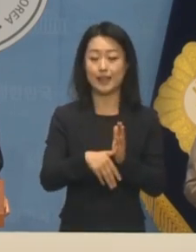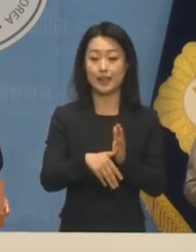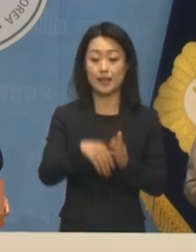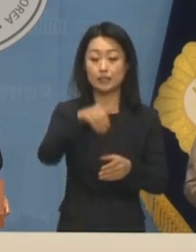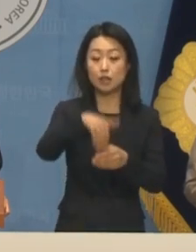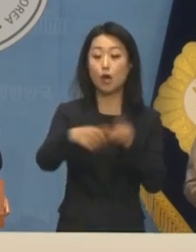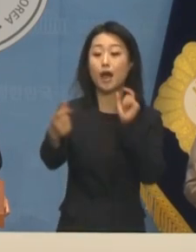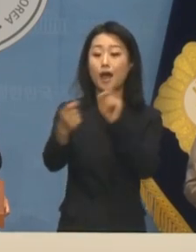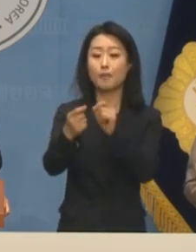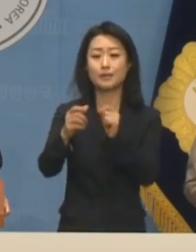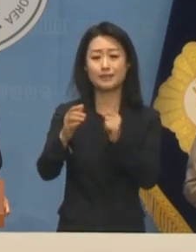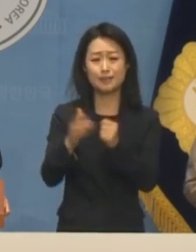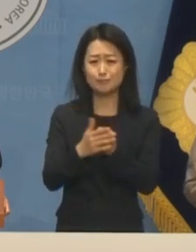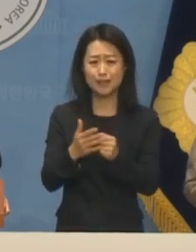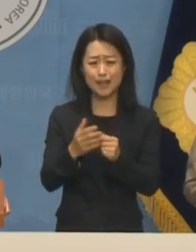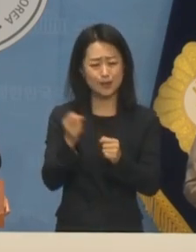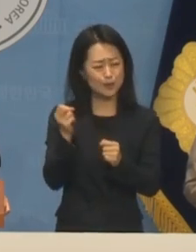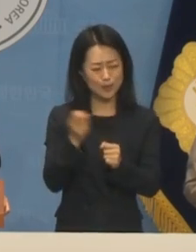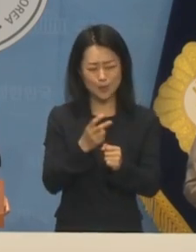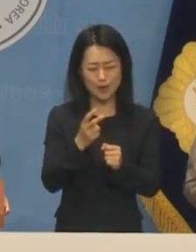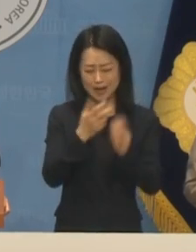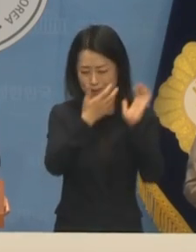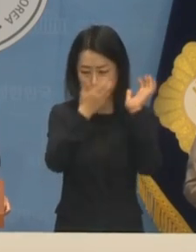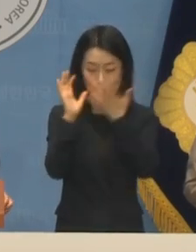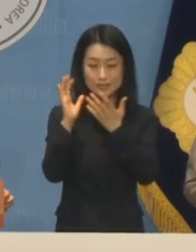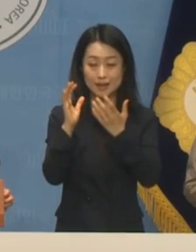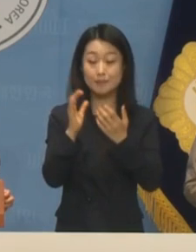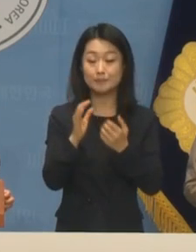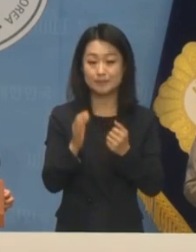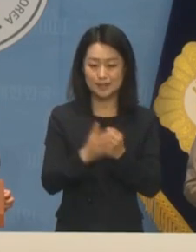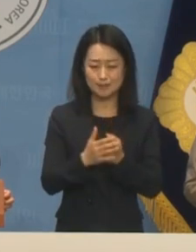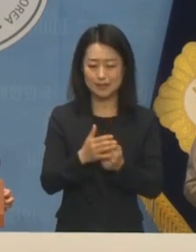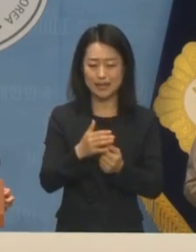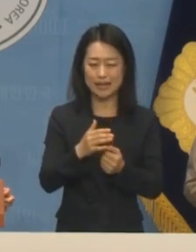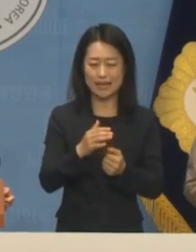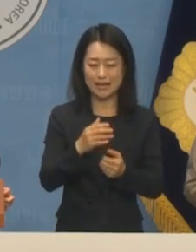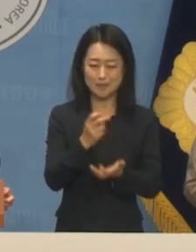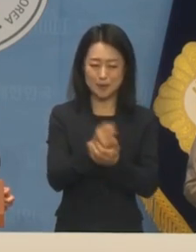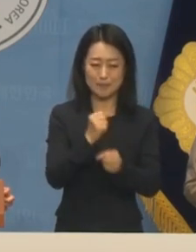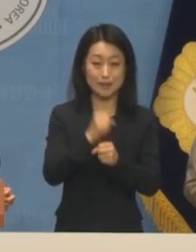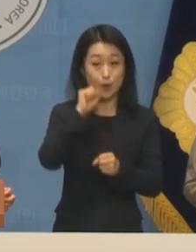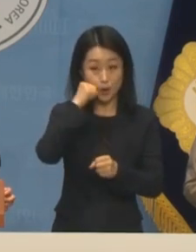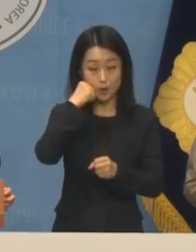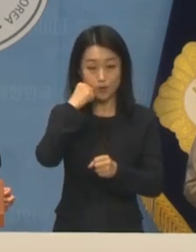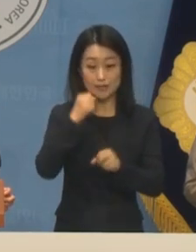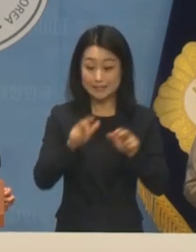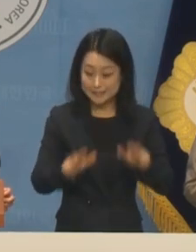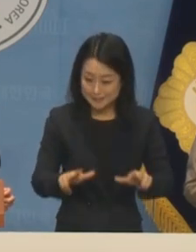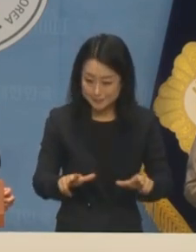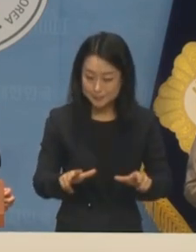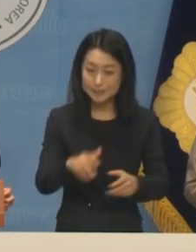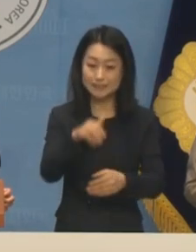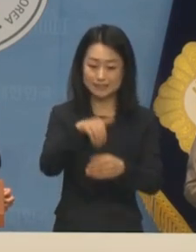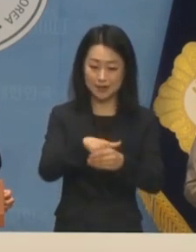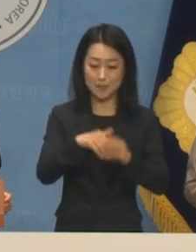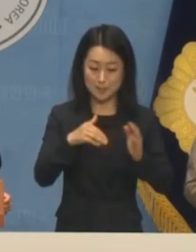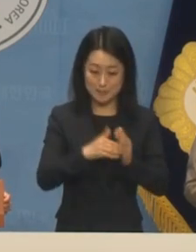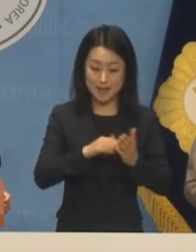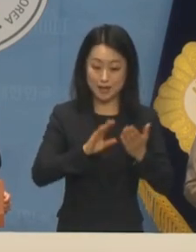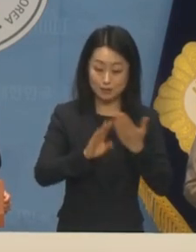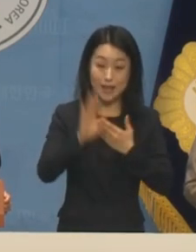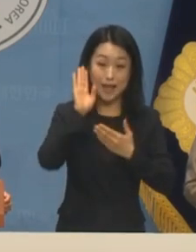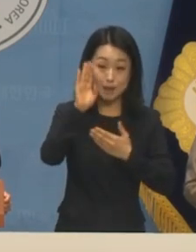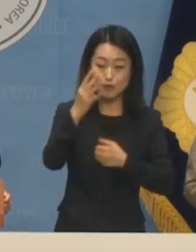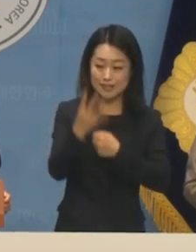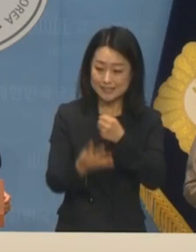선거 앞두고는 분명히 또 이 이야기 나왔으면은 또 이제 분명히 논의가 안 될 거기 때문에 지금 선거 막 마치고 앞으로